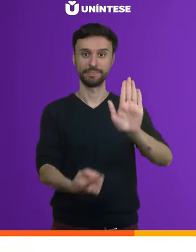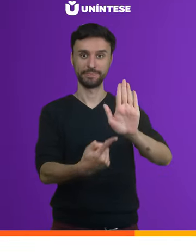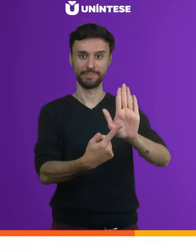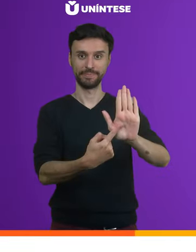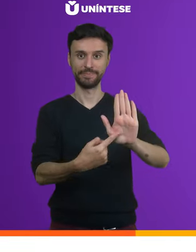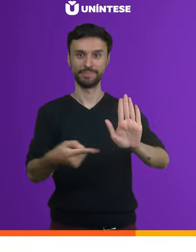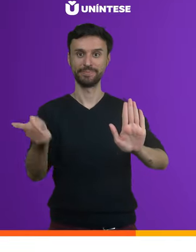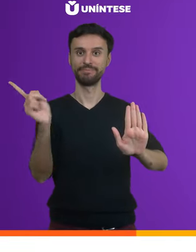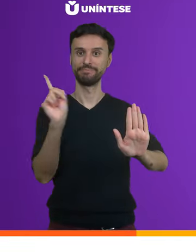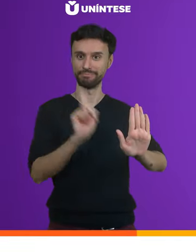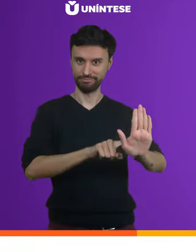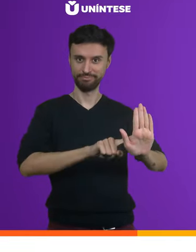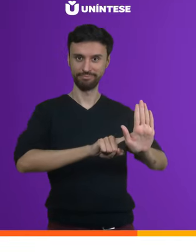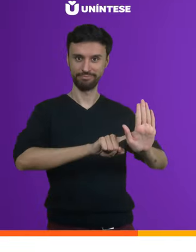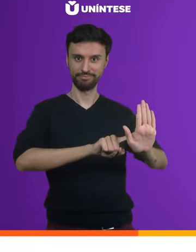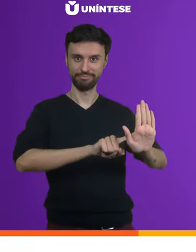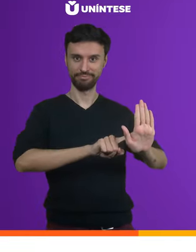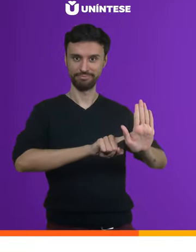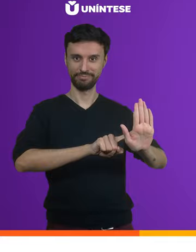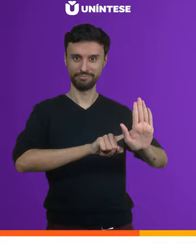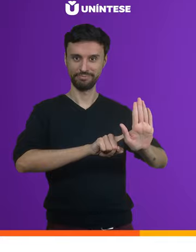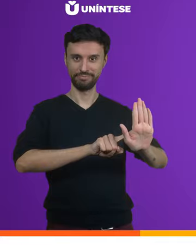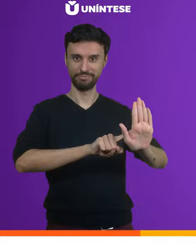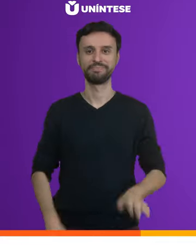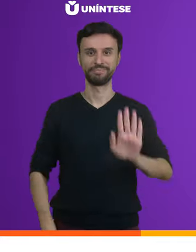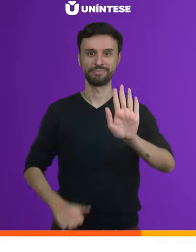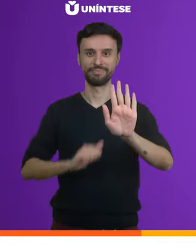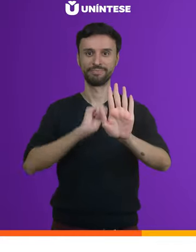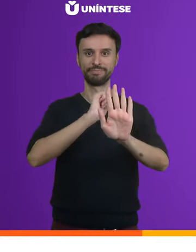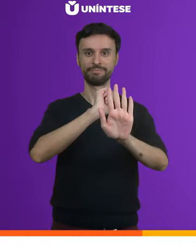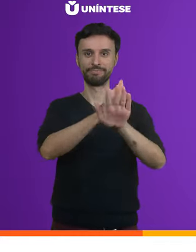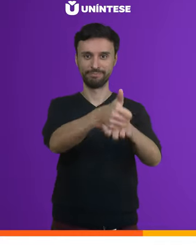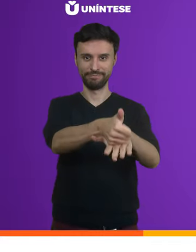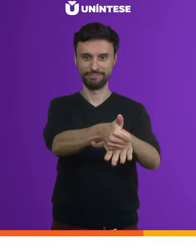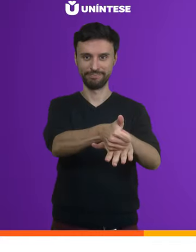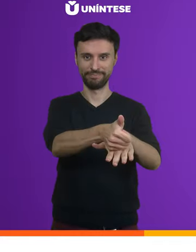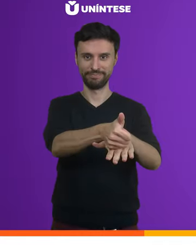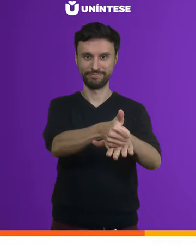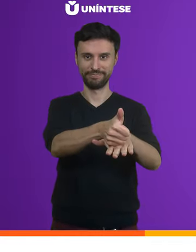a metáfora é metonímia